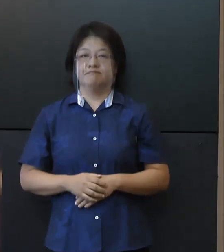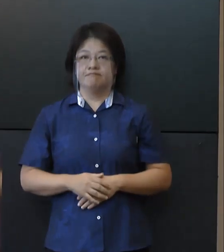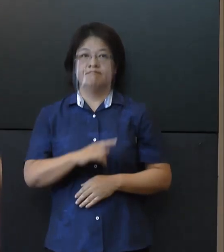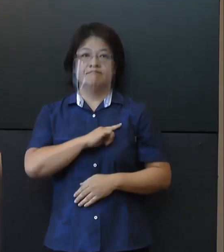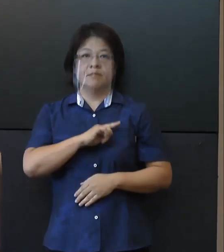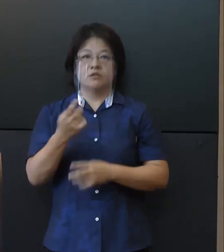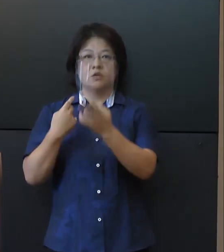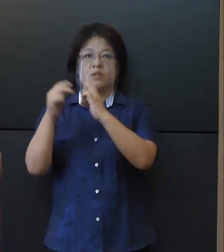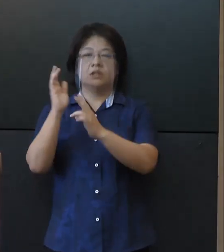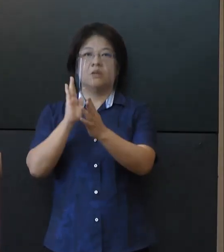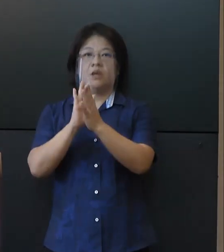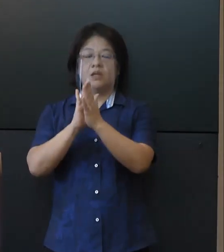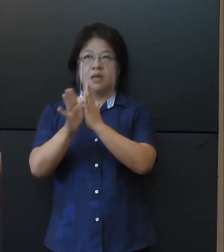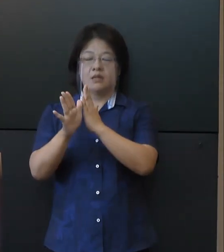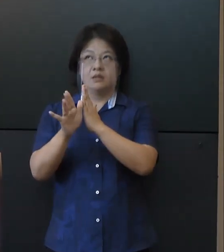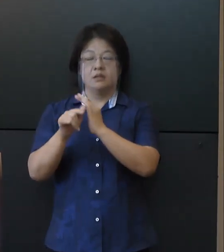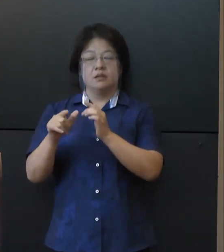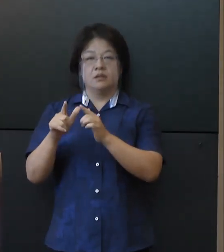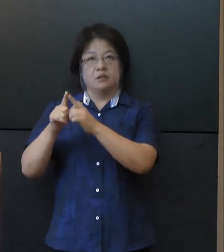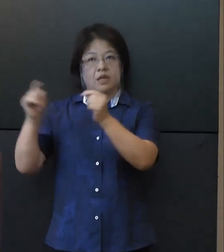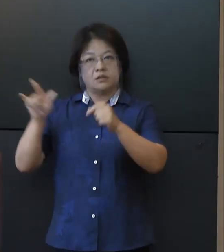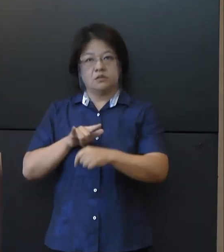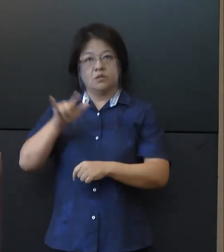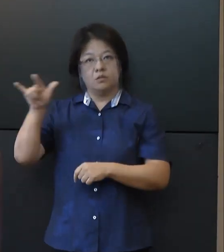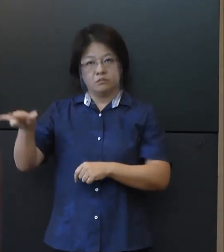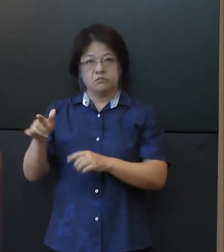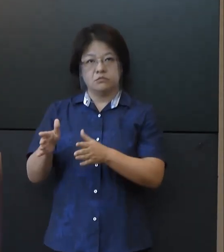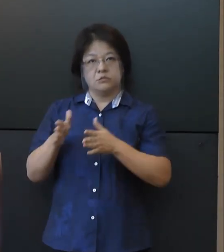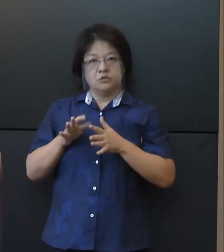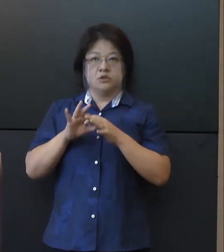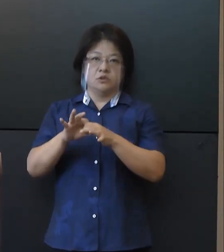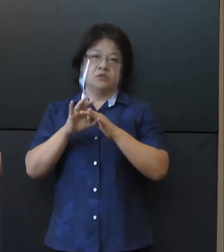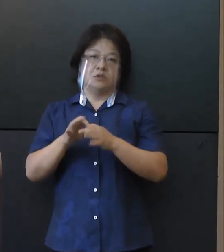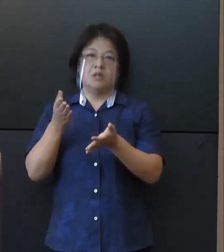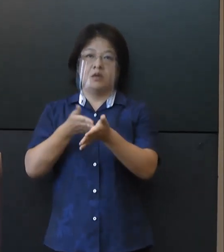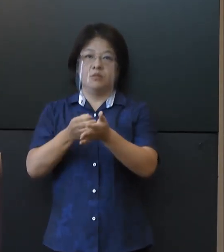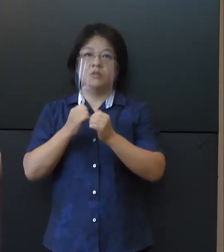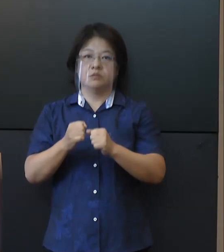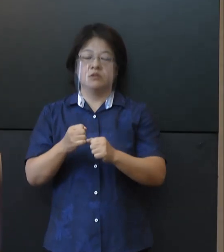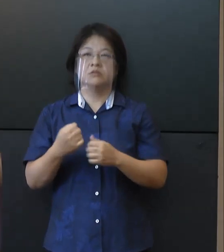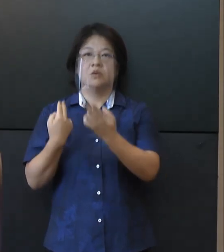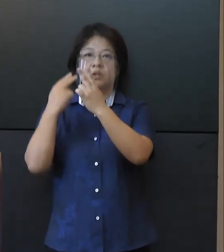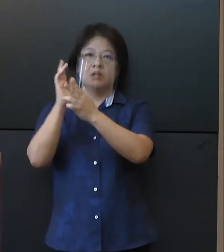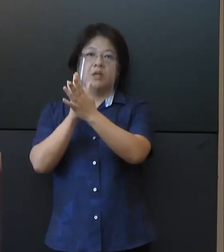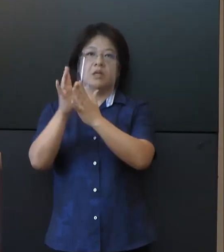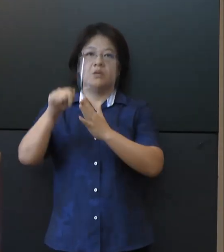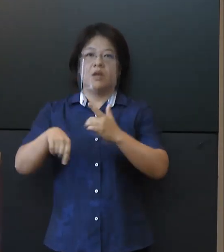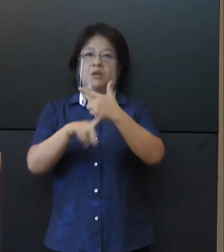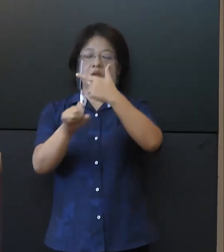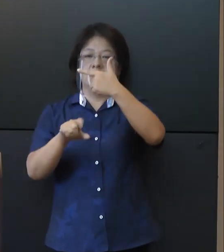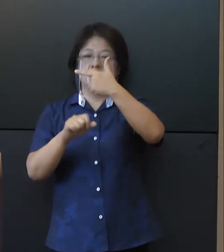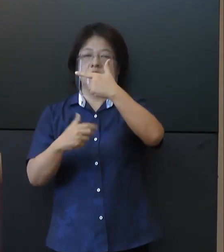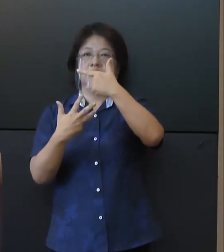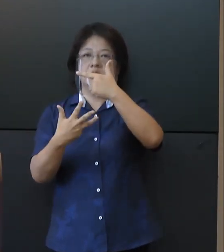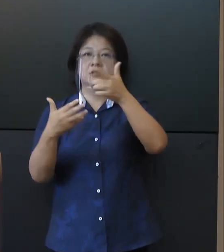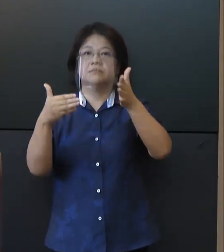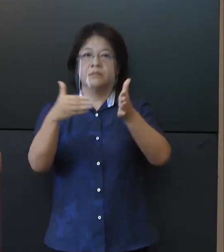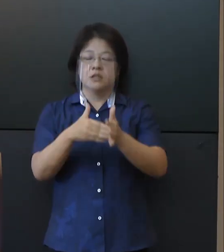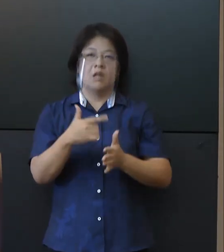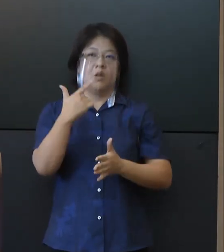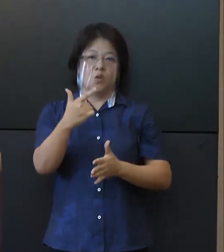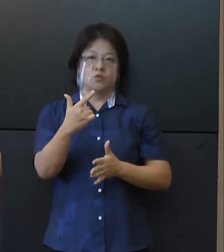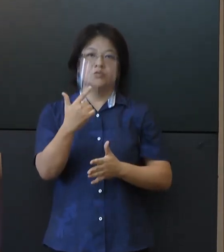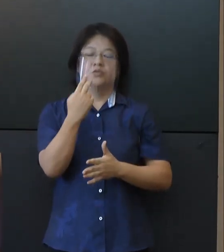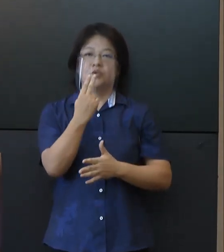の渡航の自粛について発表いたします。沖縄県は6月18日まで6都道県